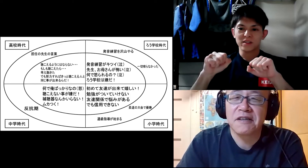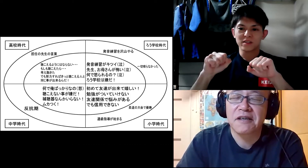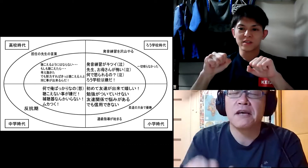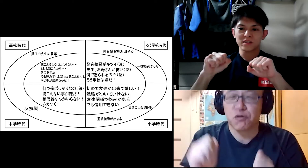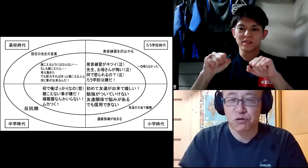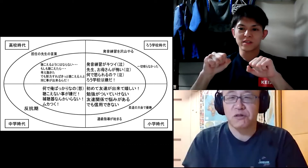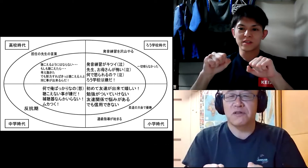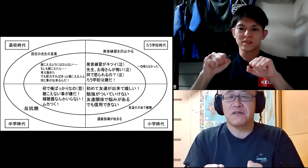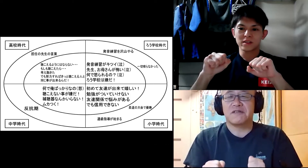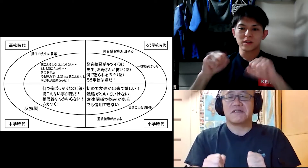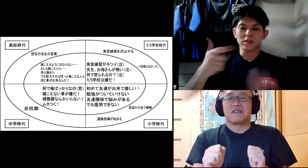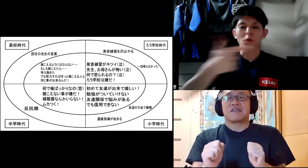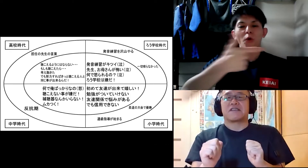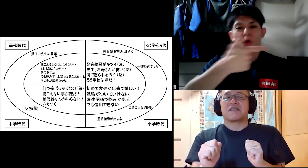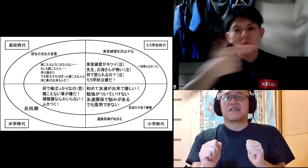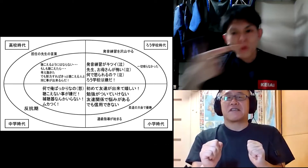がいる。